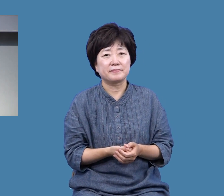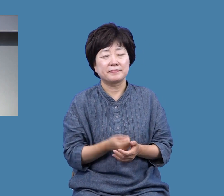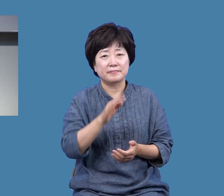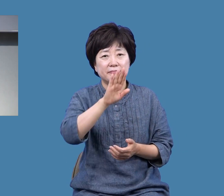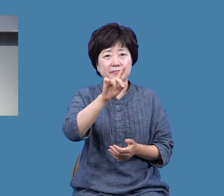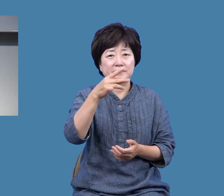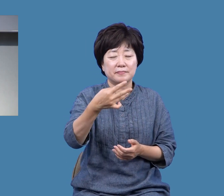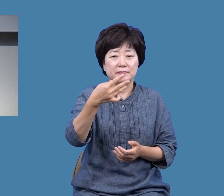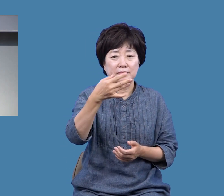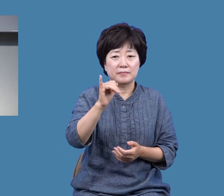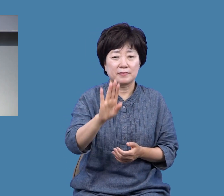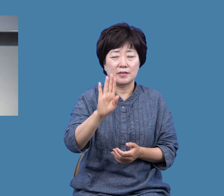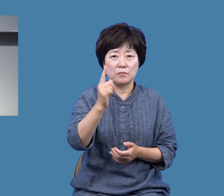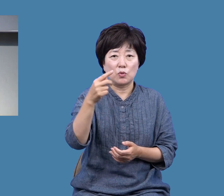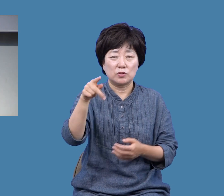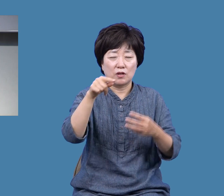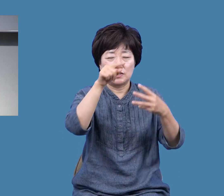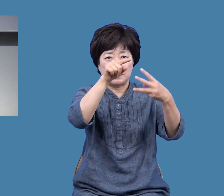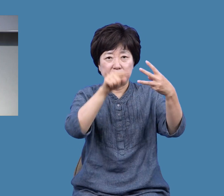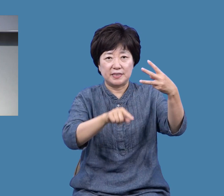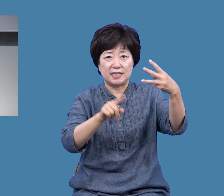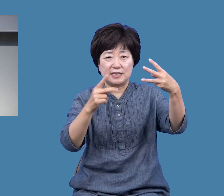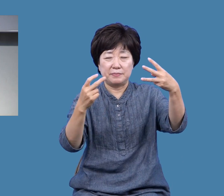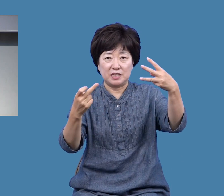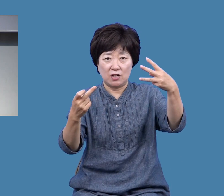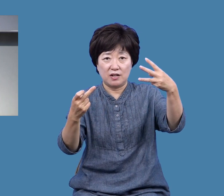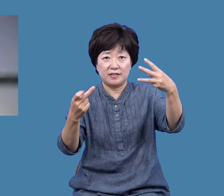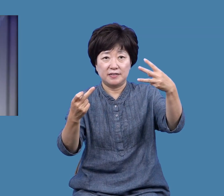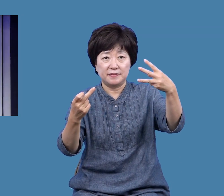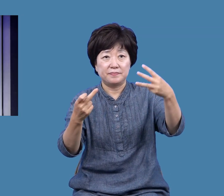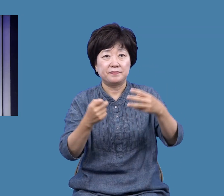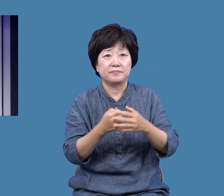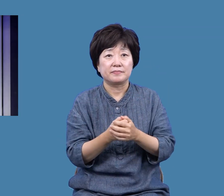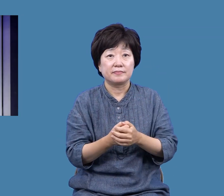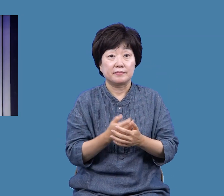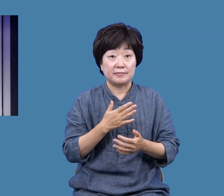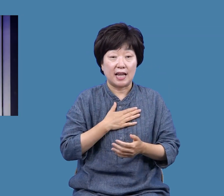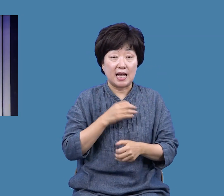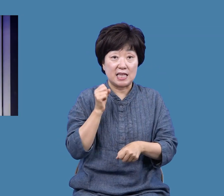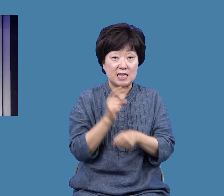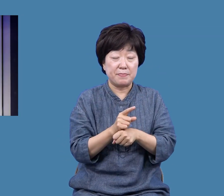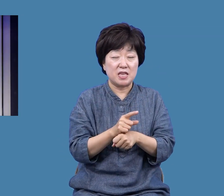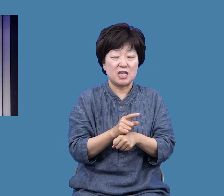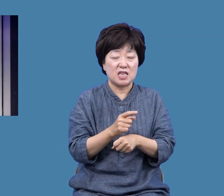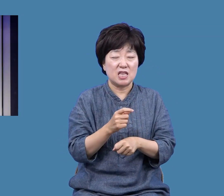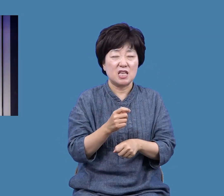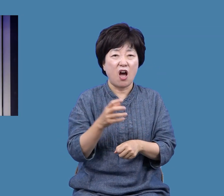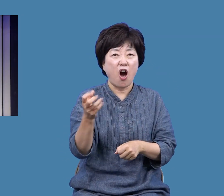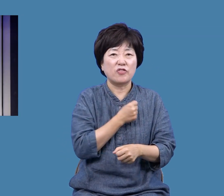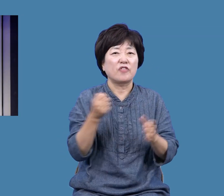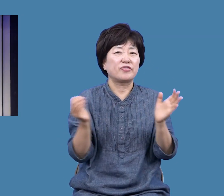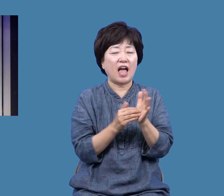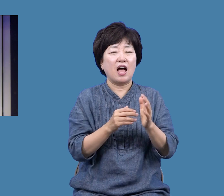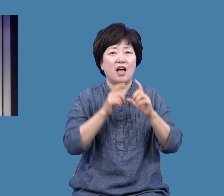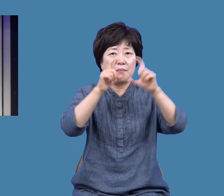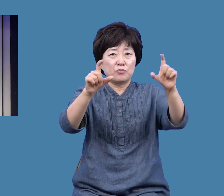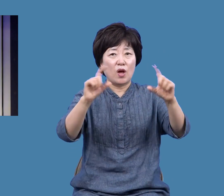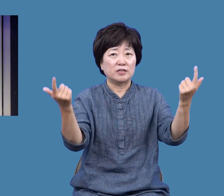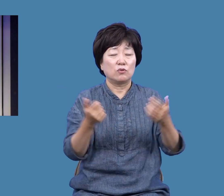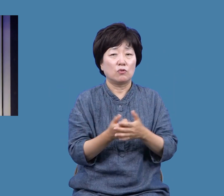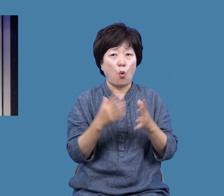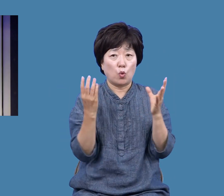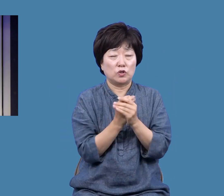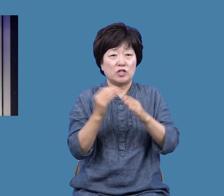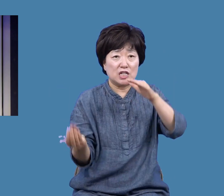빌립보서 3장 12절에 보면 이렇게 얘기합니다. 시작. 내가 이미 얻었다 함도 아니요 온전히 이루었다 함도